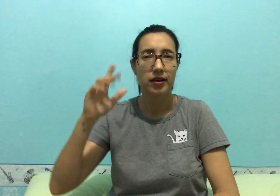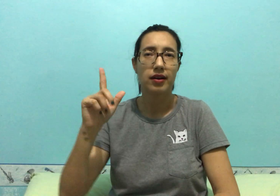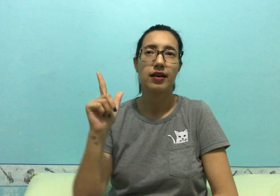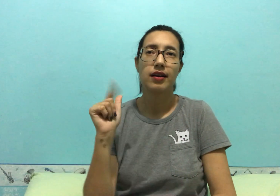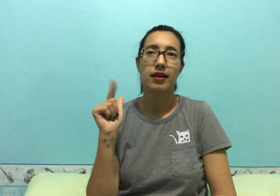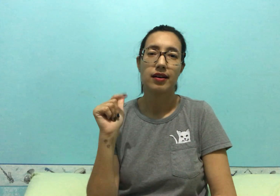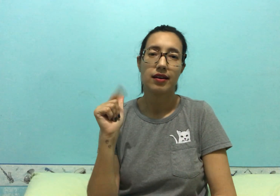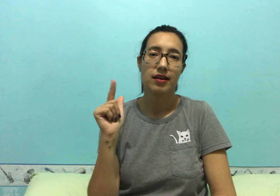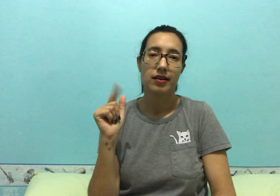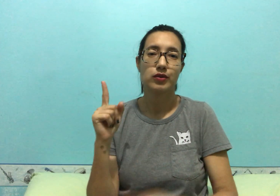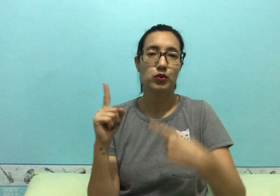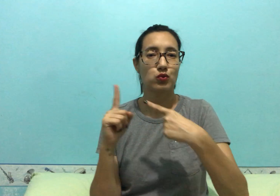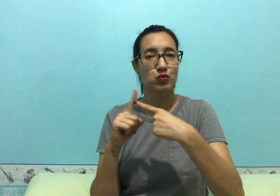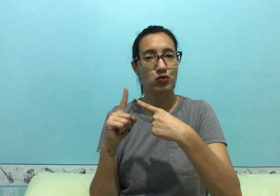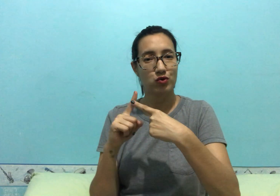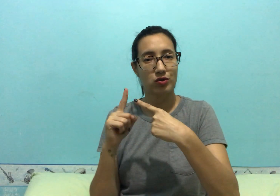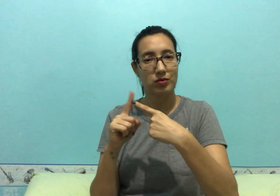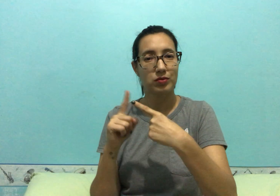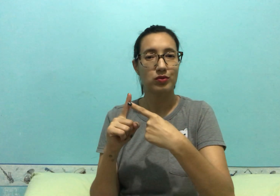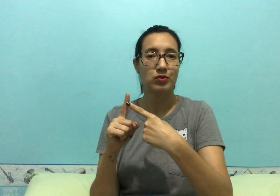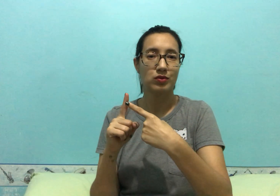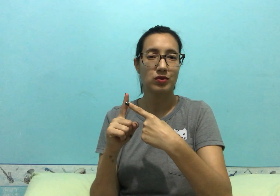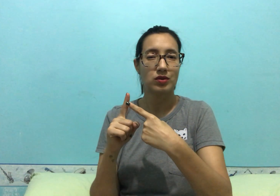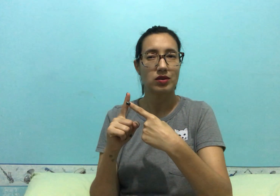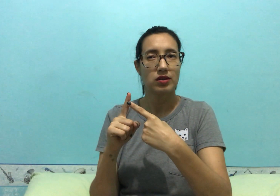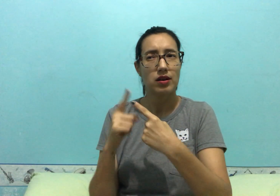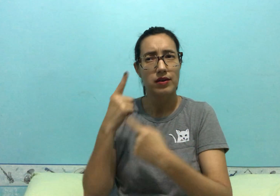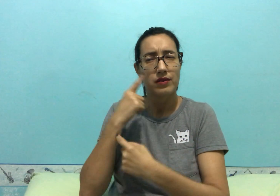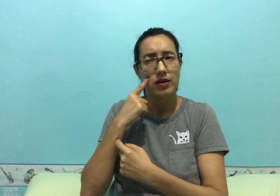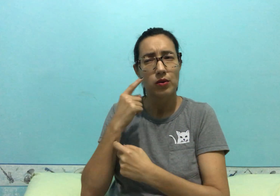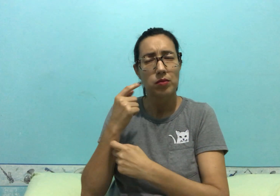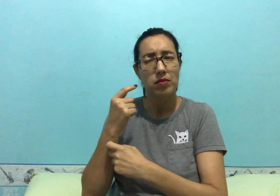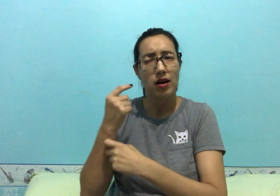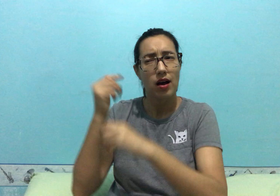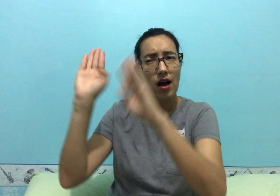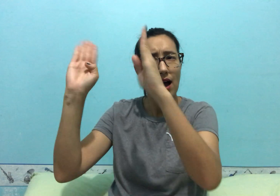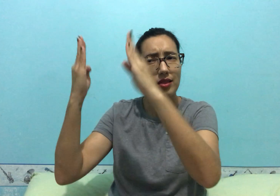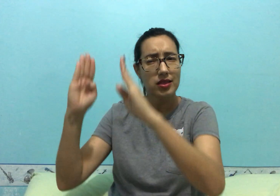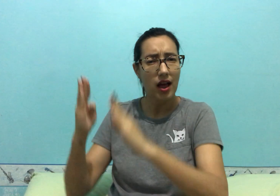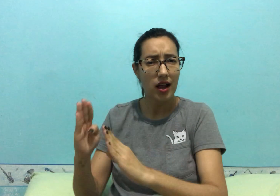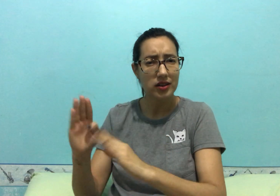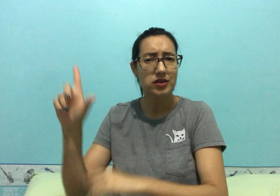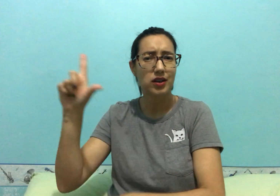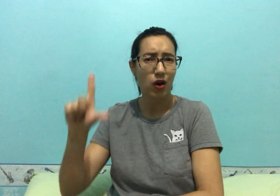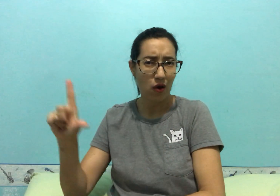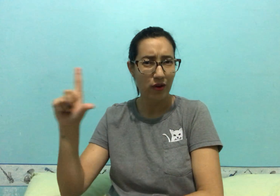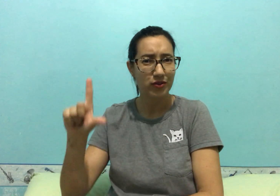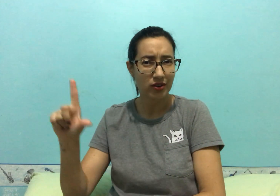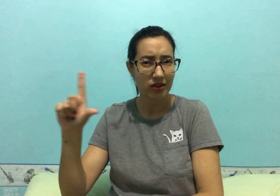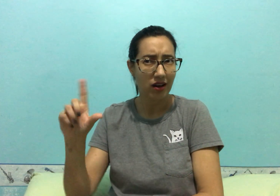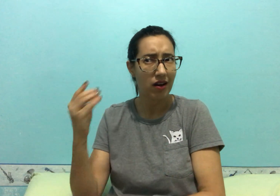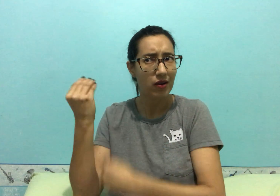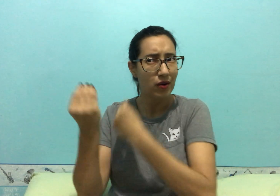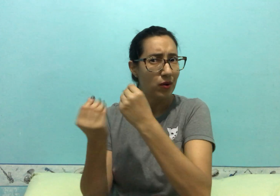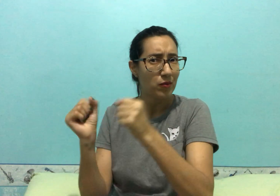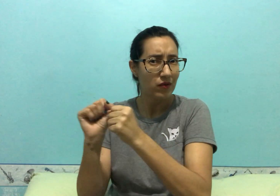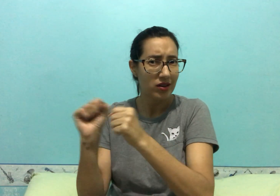uma forma de materializar uma análise lógica e simplificar nossa operação. Então, vejam, o que acontece se eu fizer